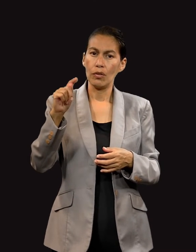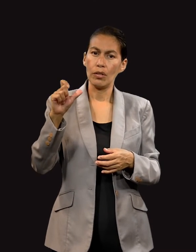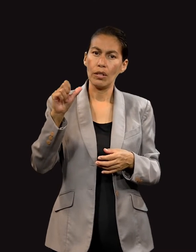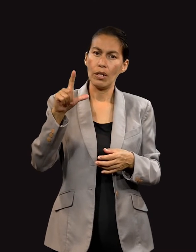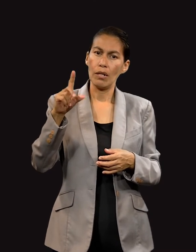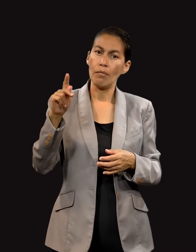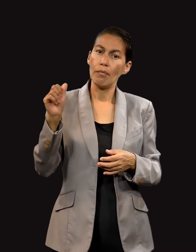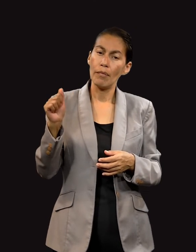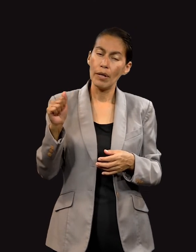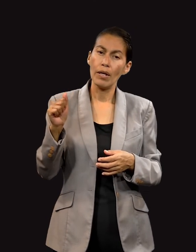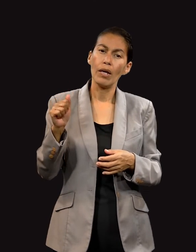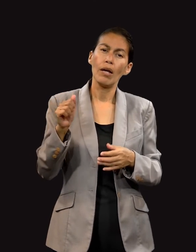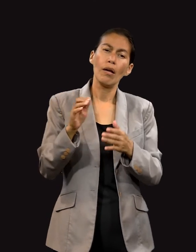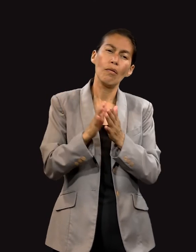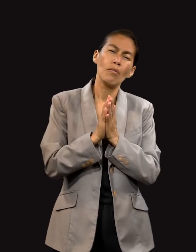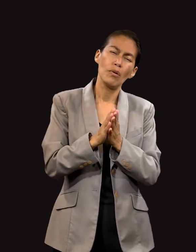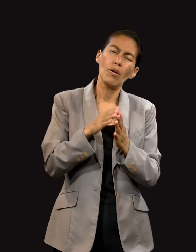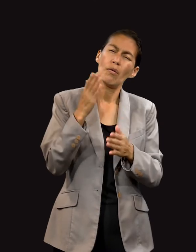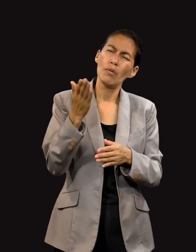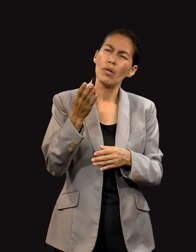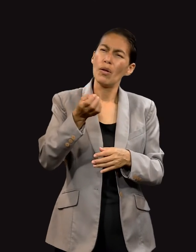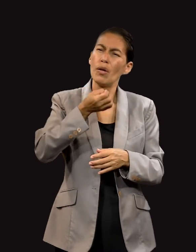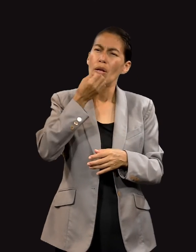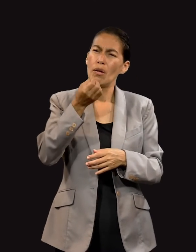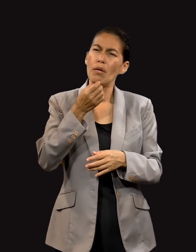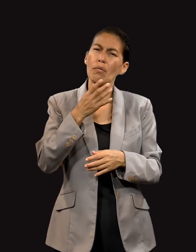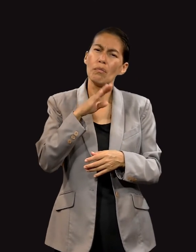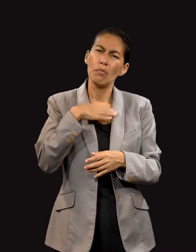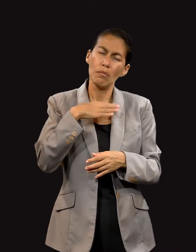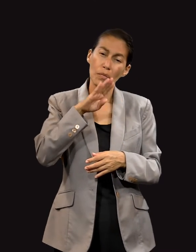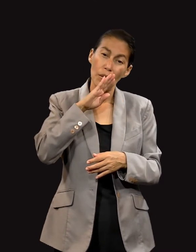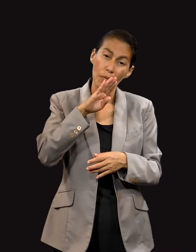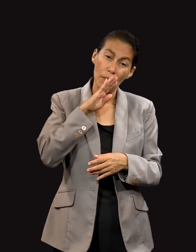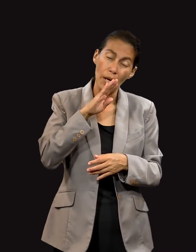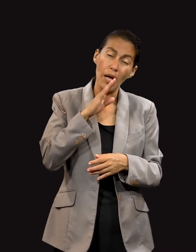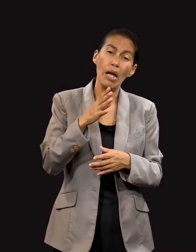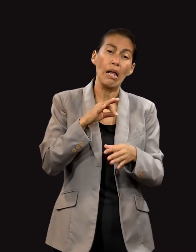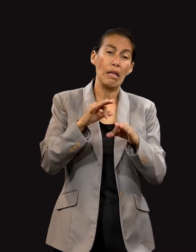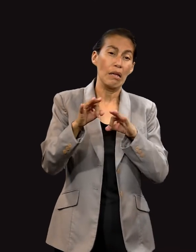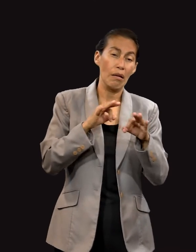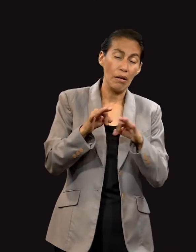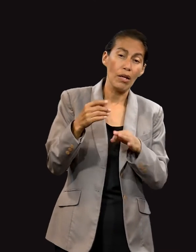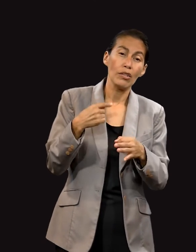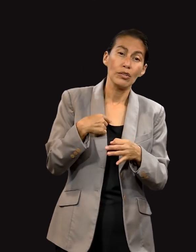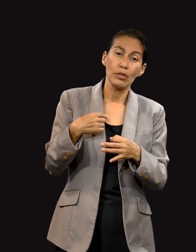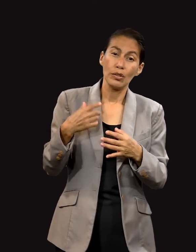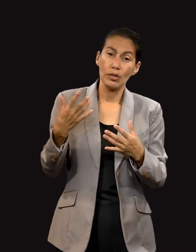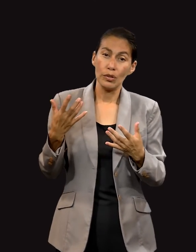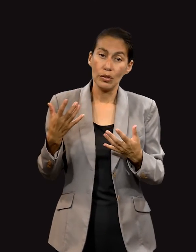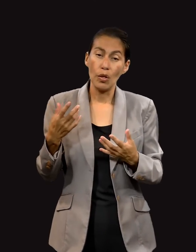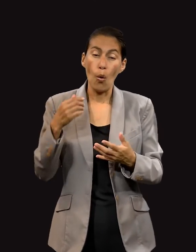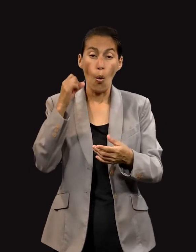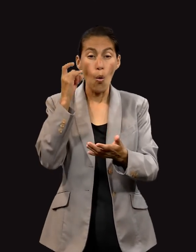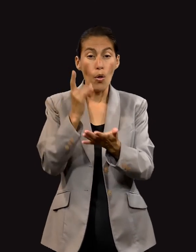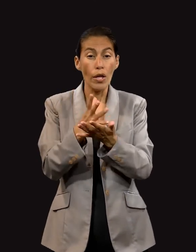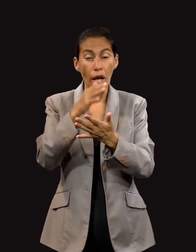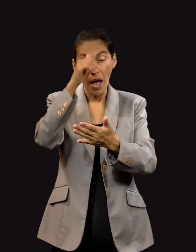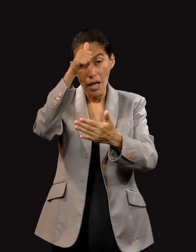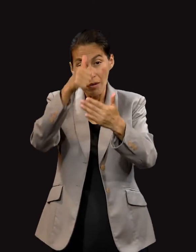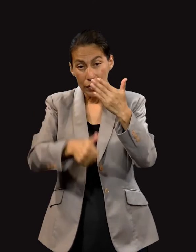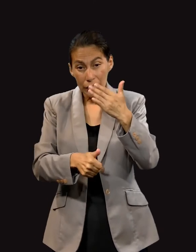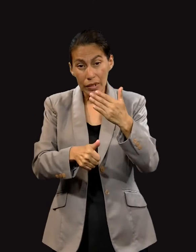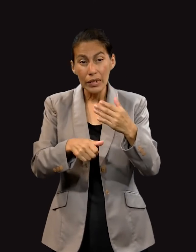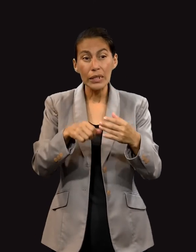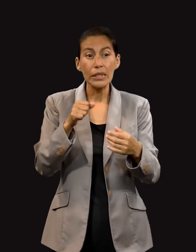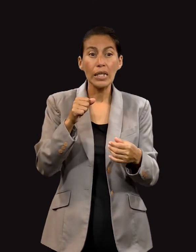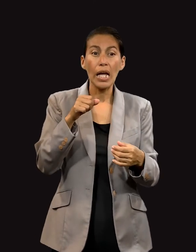a hacer. Irma Hernández, Nájera, pido una oración por mi mamá que está muy enferma. Y también por mi trabajo en el que estoy.